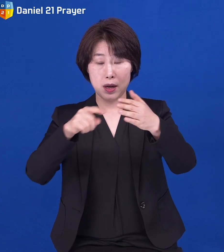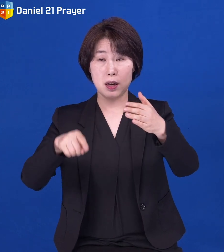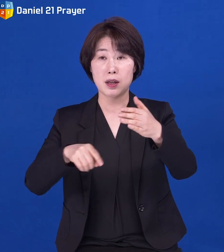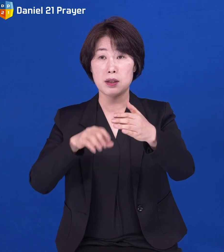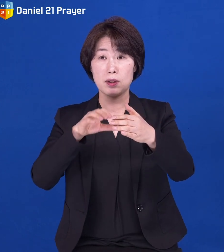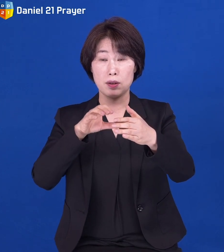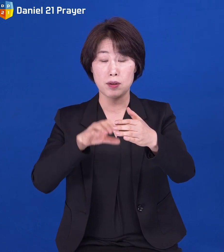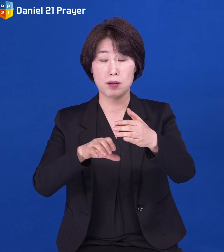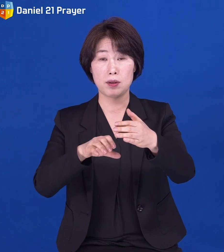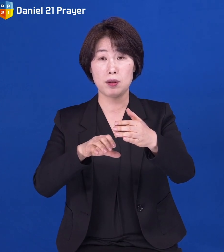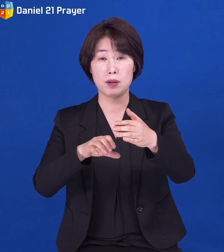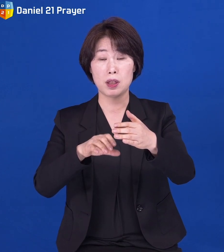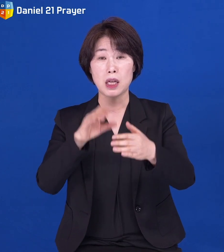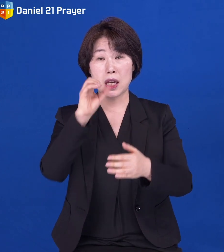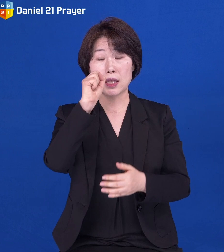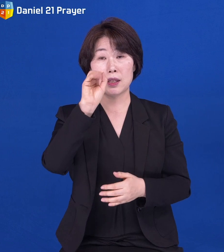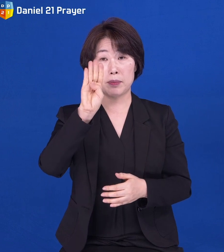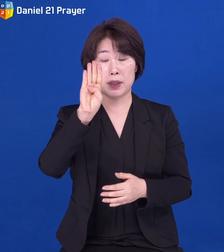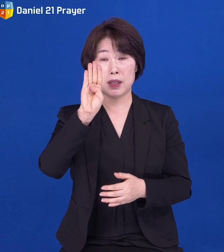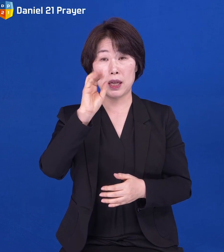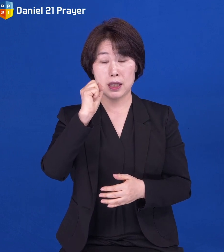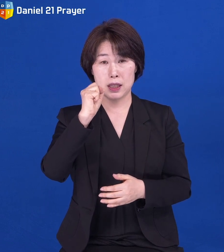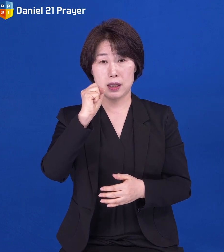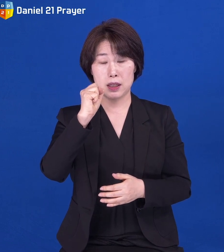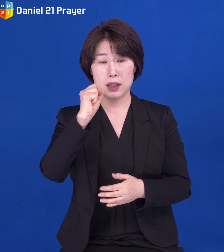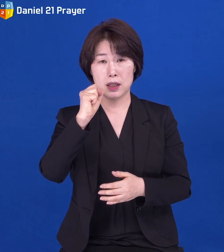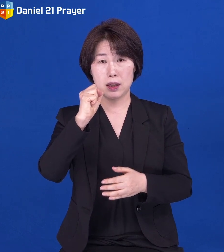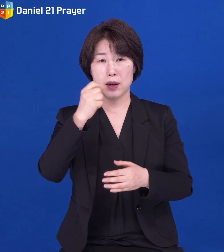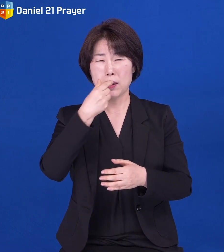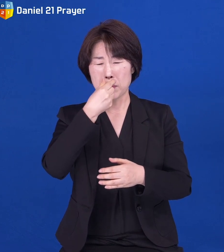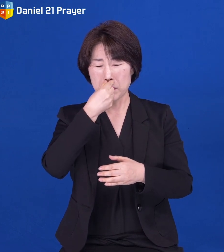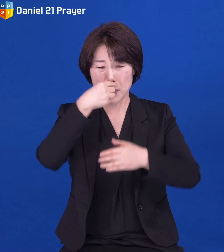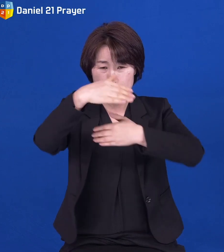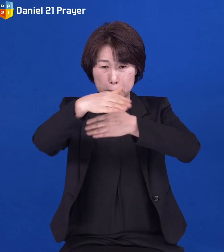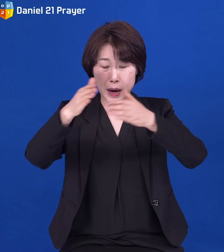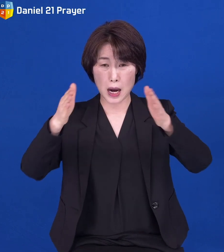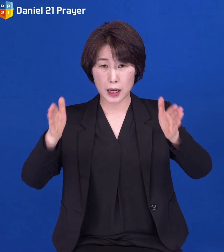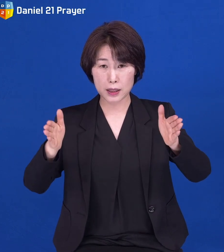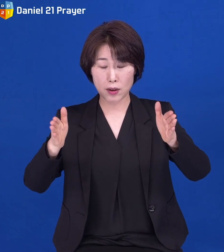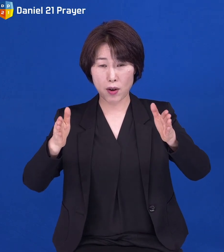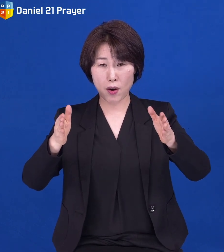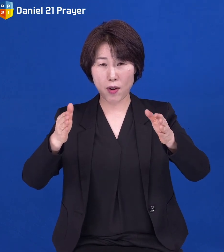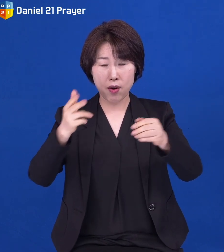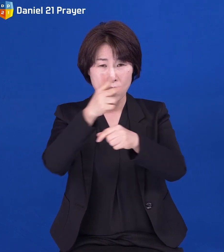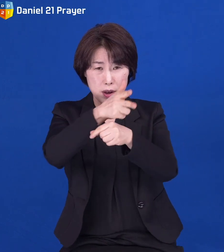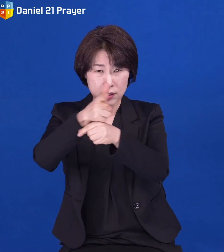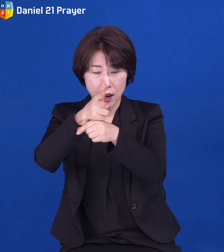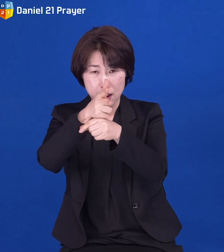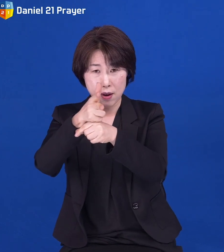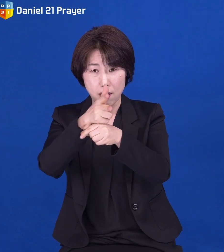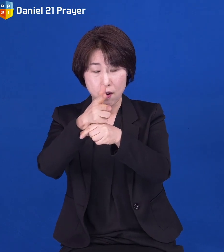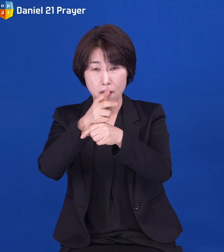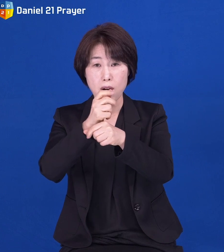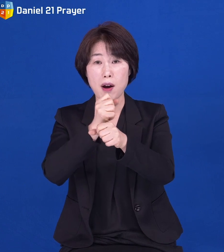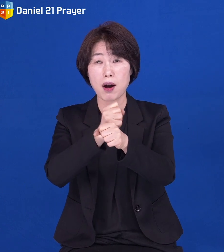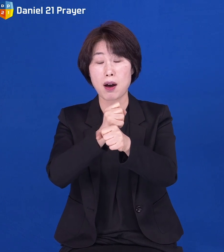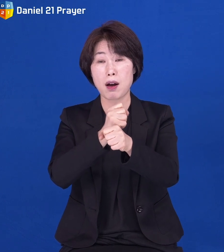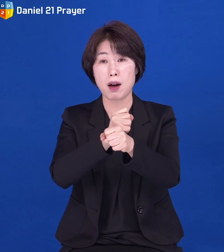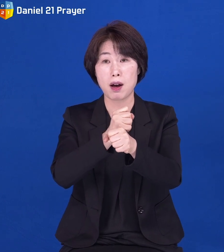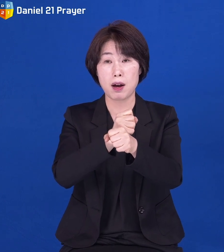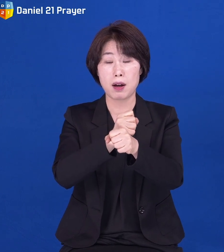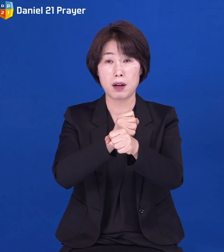그때 당시에는 SBS가 이제 환기도 안 되는 그 세트장을 일산 세트장을 하고